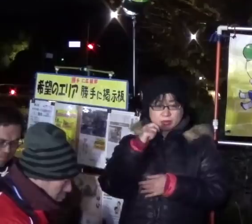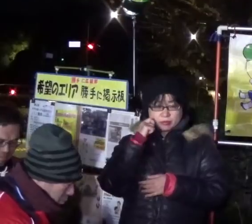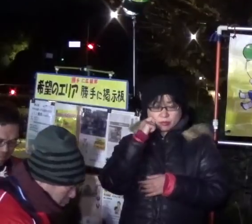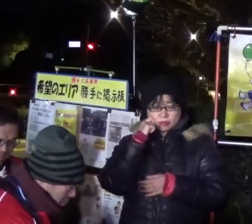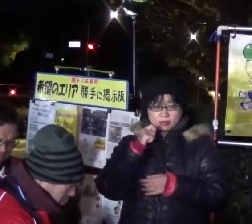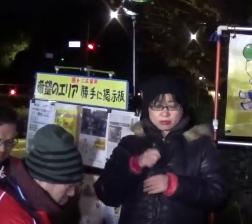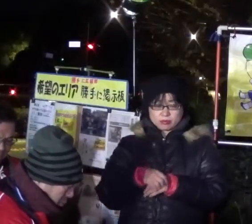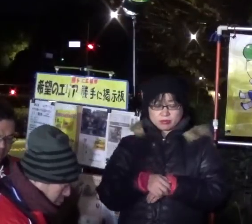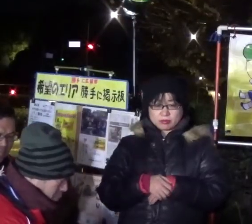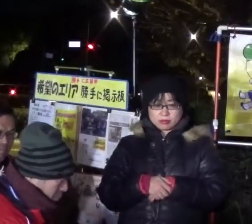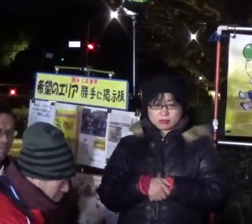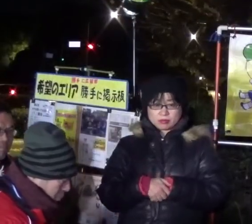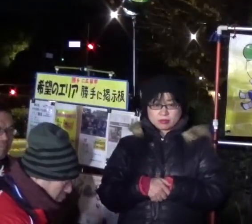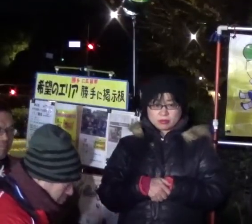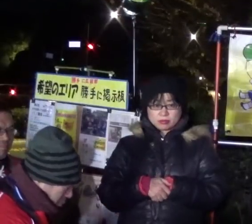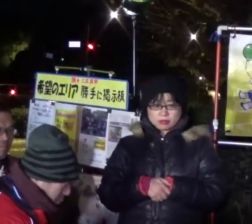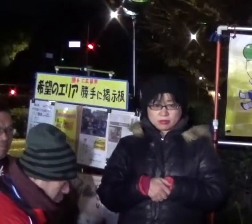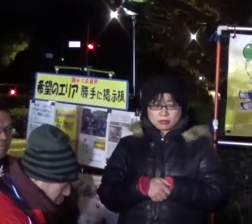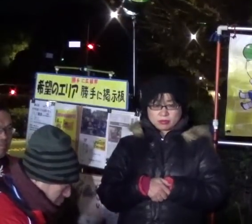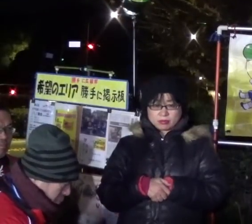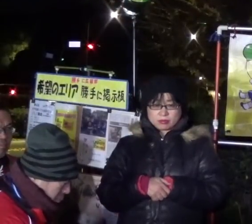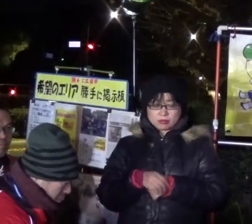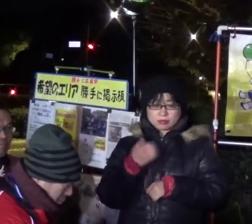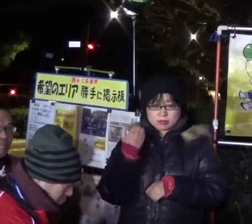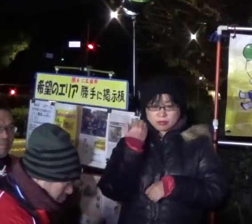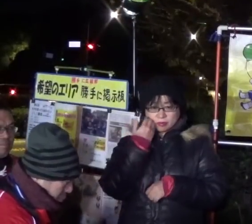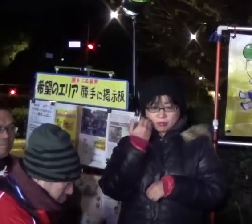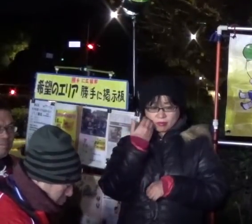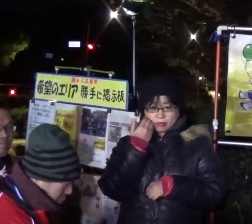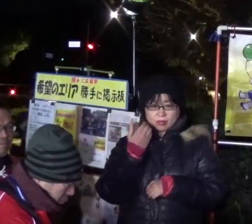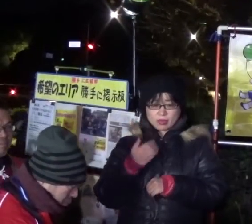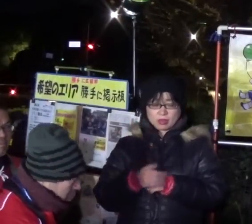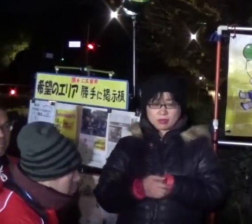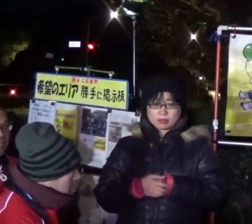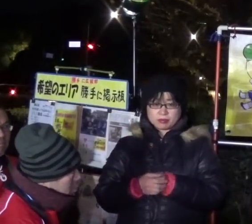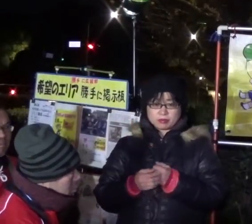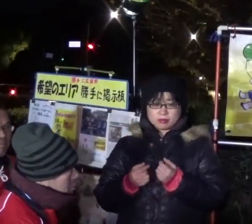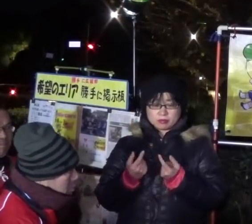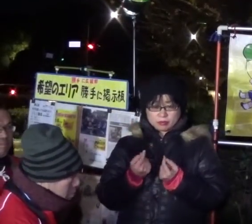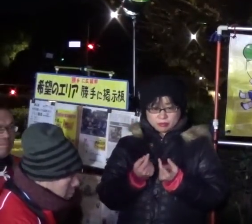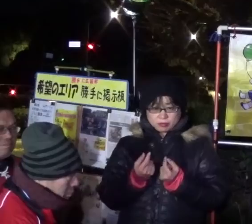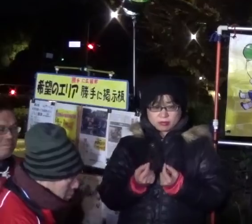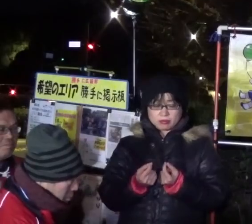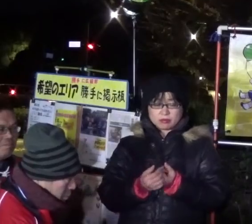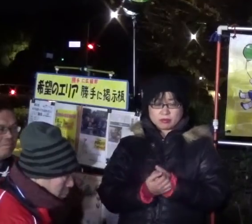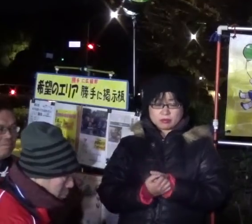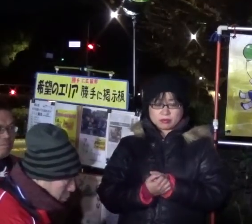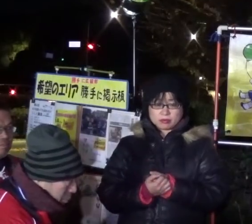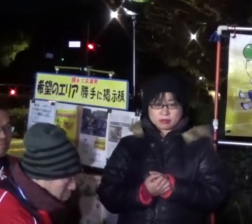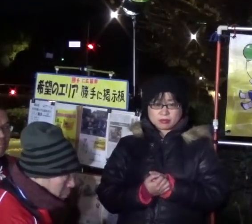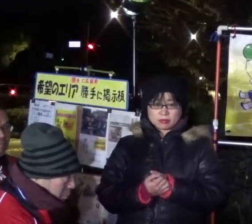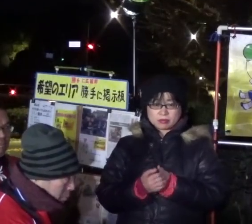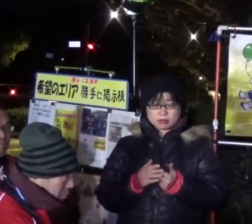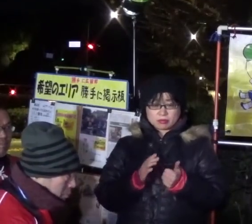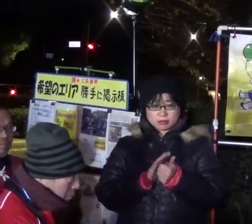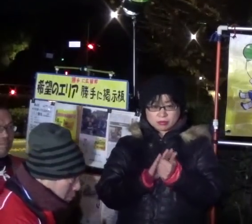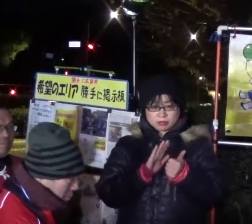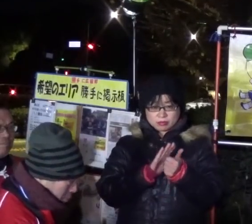しない。誰もがそう思い、助け